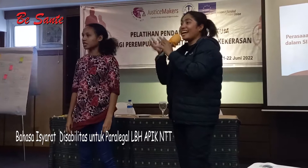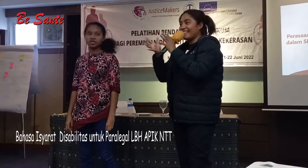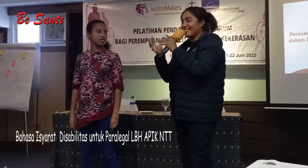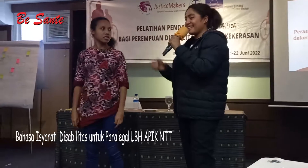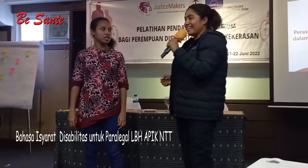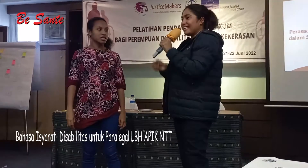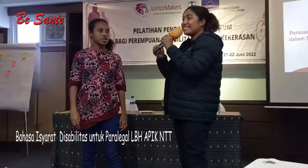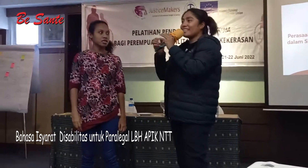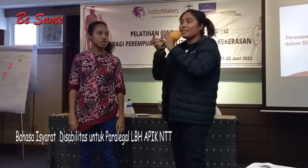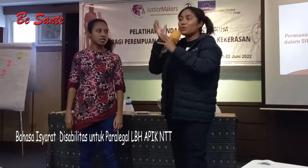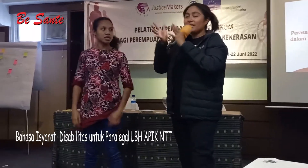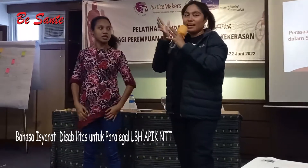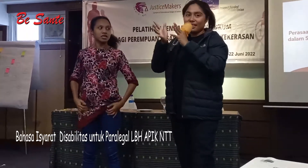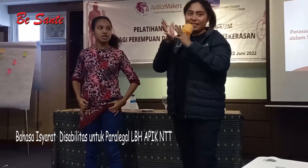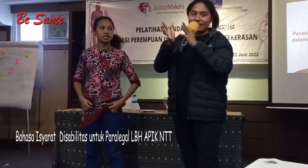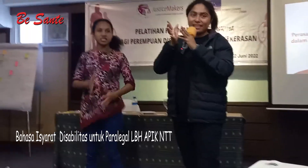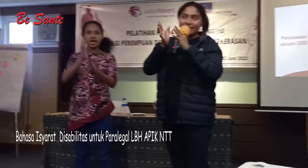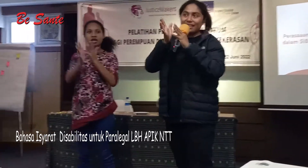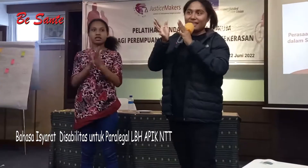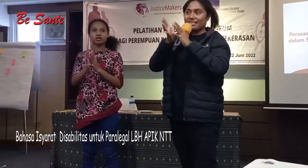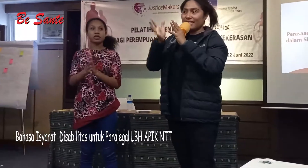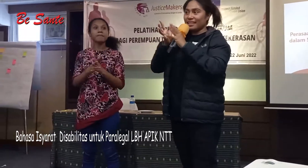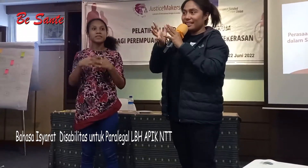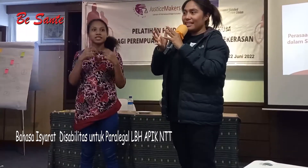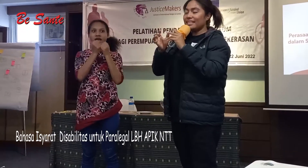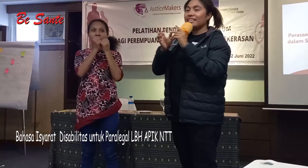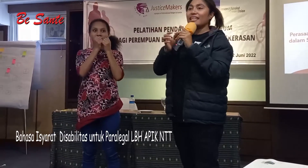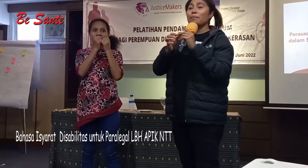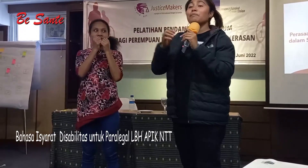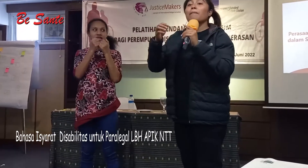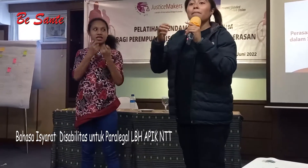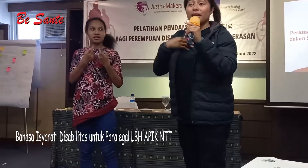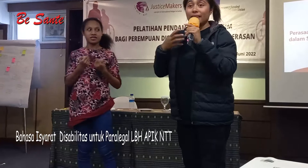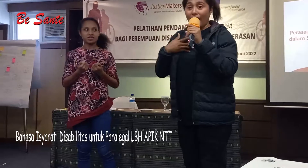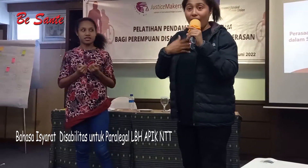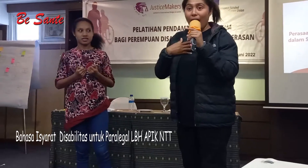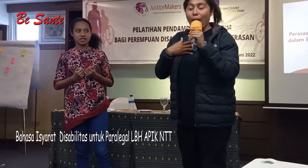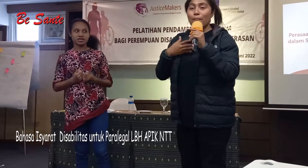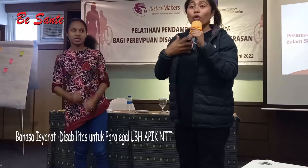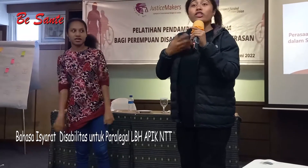Isyarat. Isyarat itu isyarat. Isyarat. Jadi tanya. Beta mau